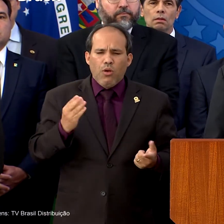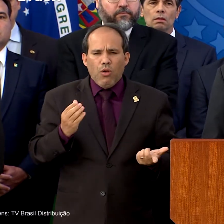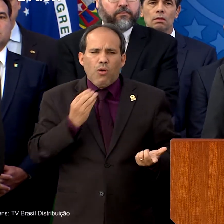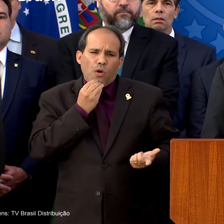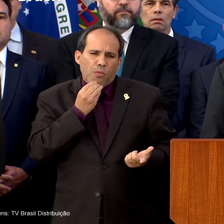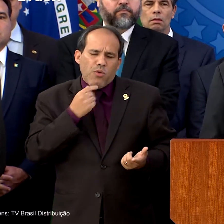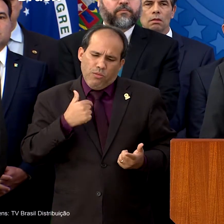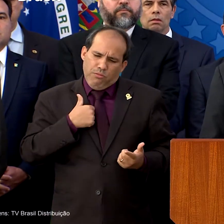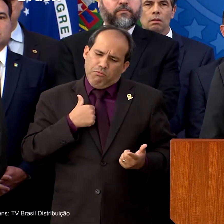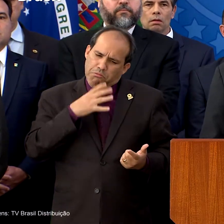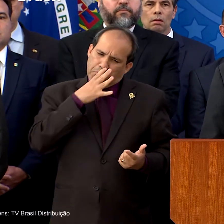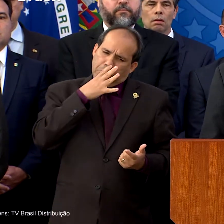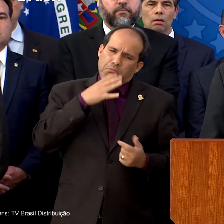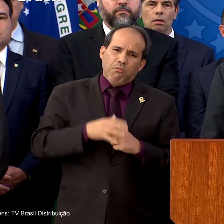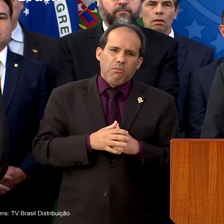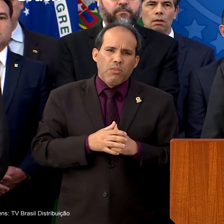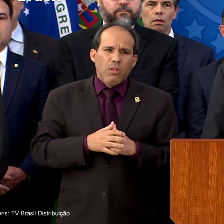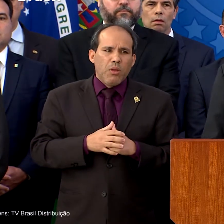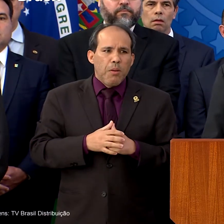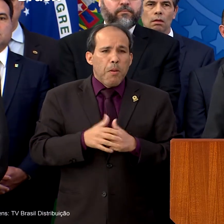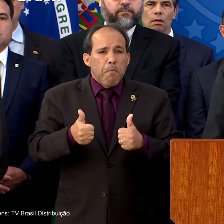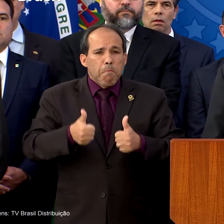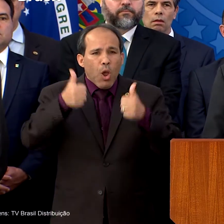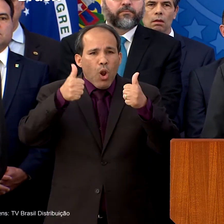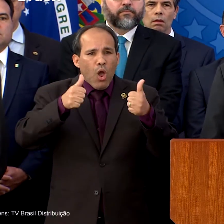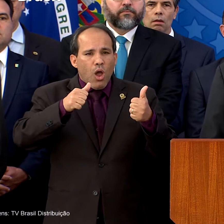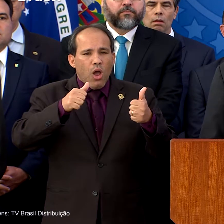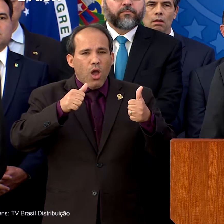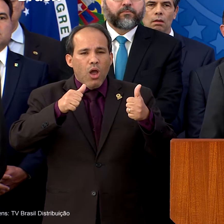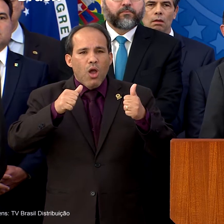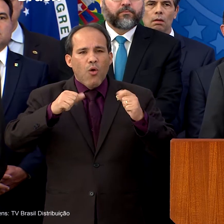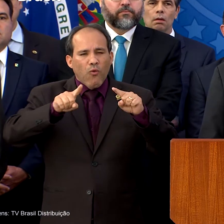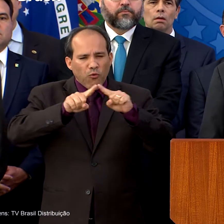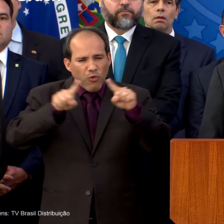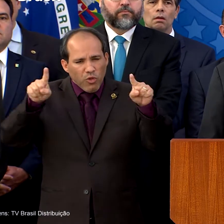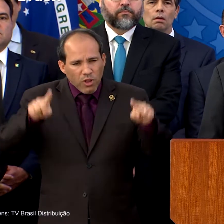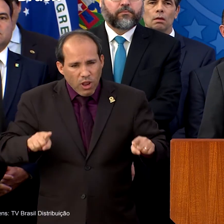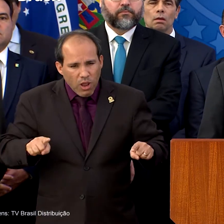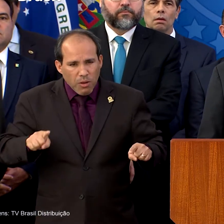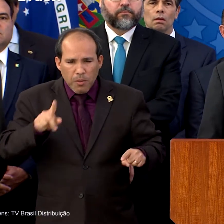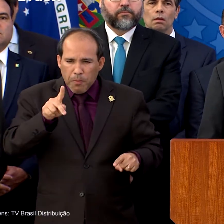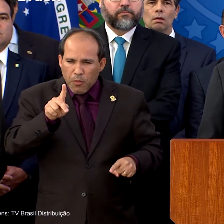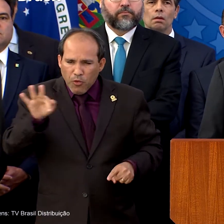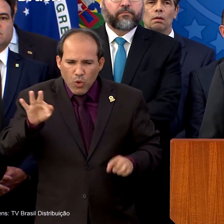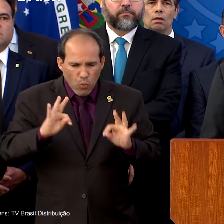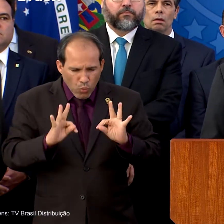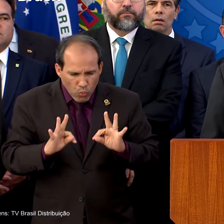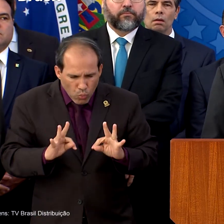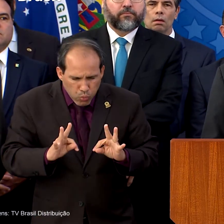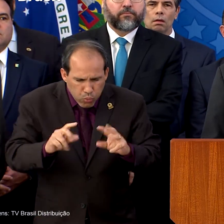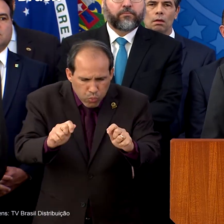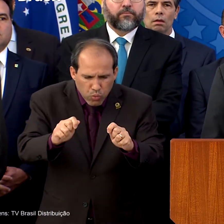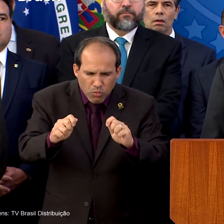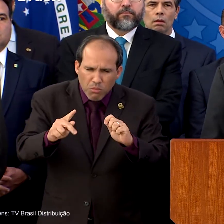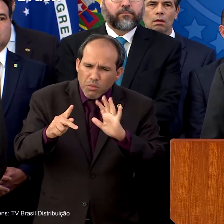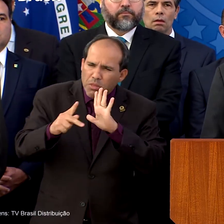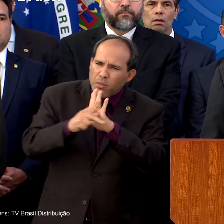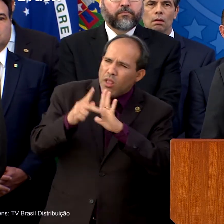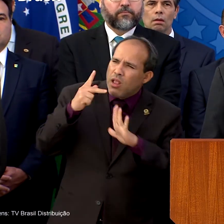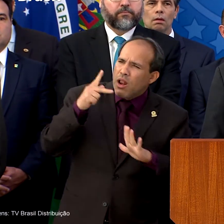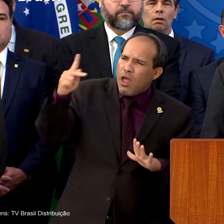surpreendeu hum será que os melhores quadros da pf todos estavam em curitiba